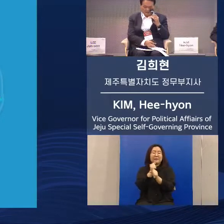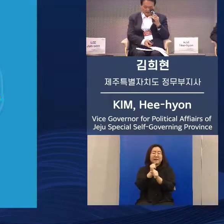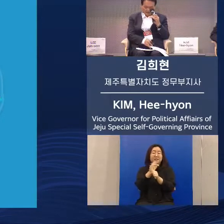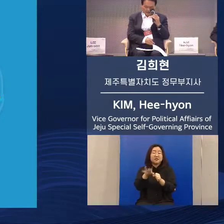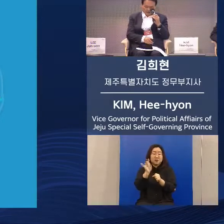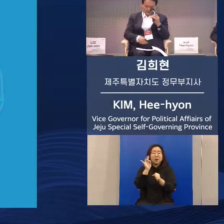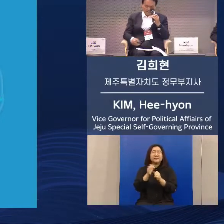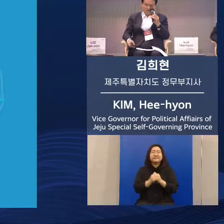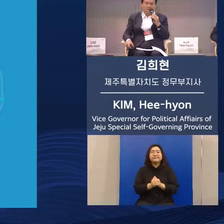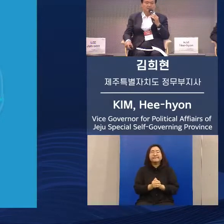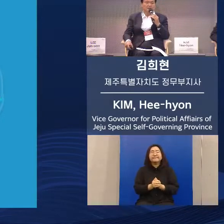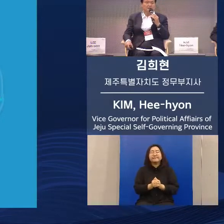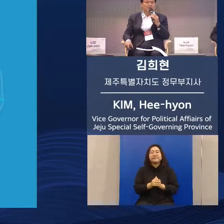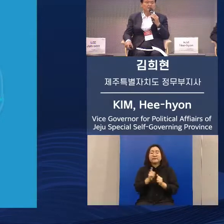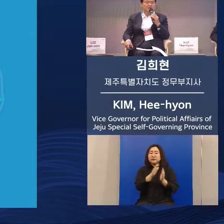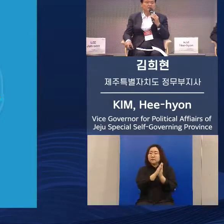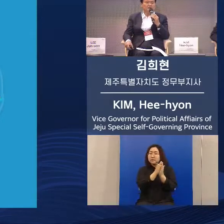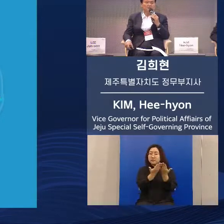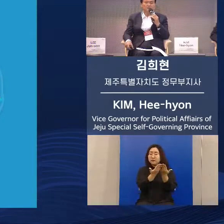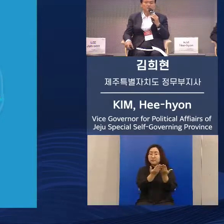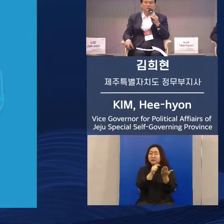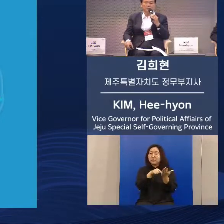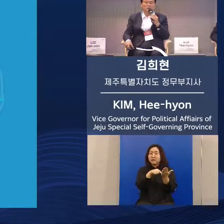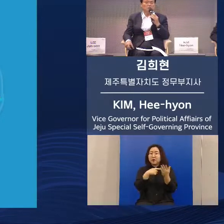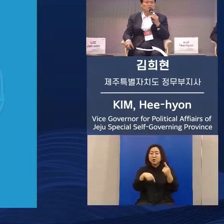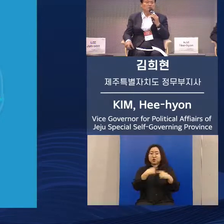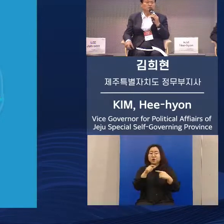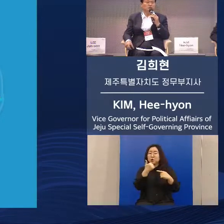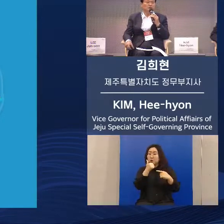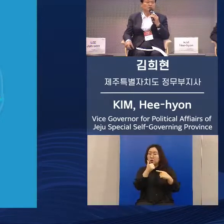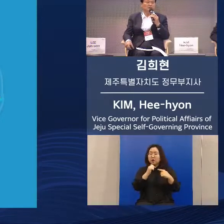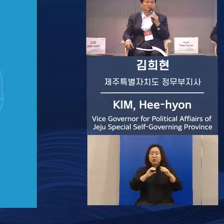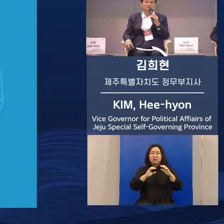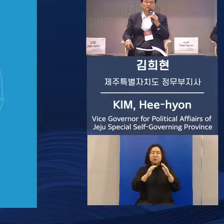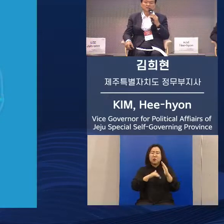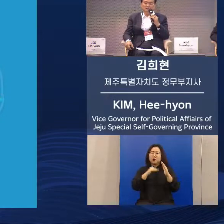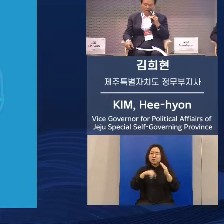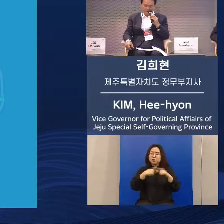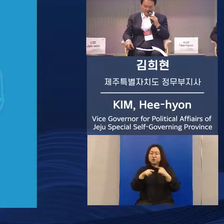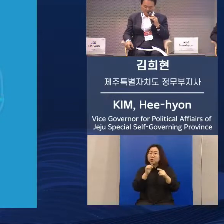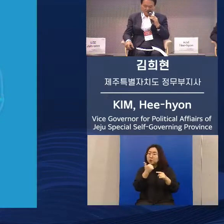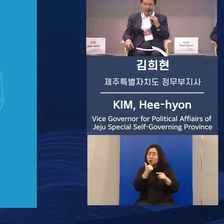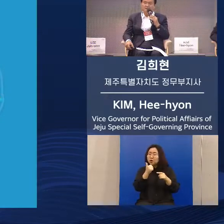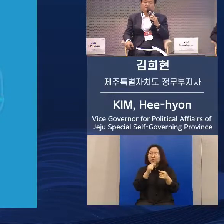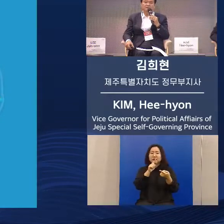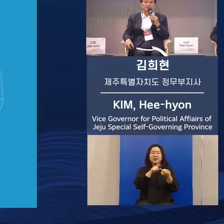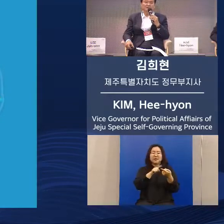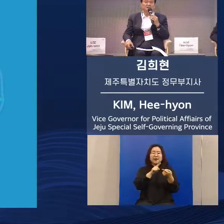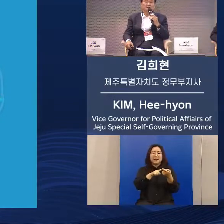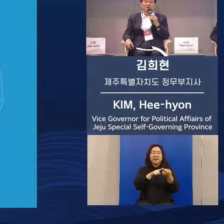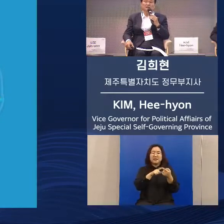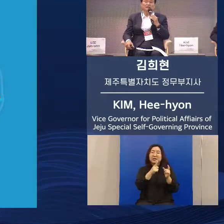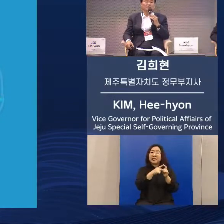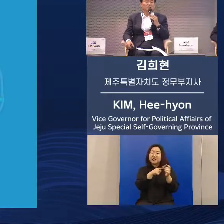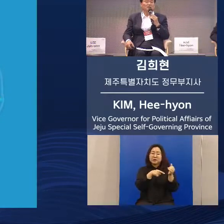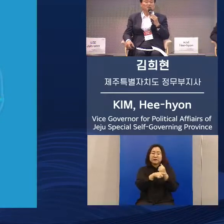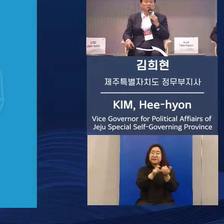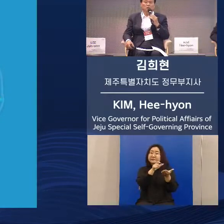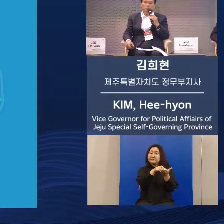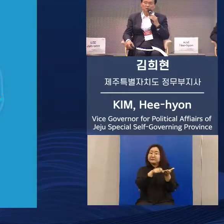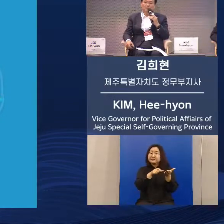했습니다. 그 책에 수어 통역, 공적 수어 통역에 대한 개념 정리를